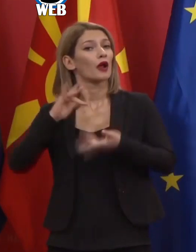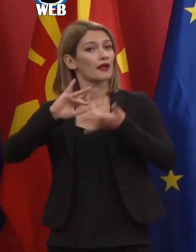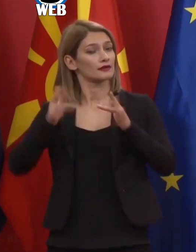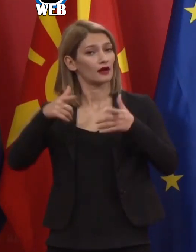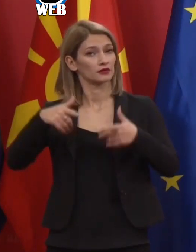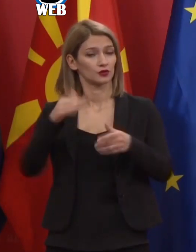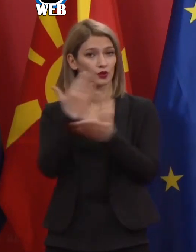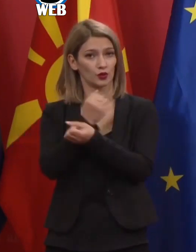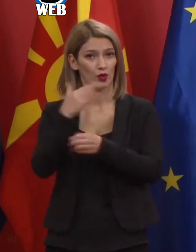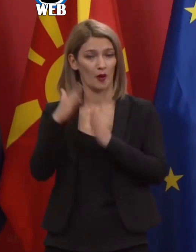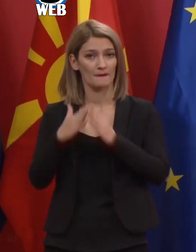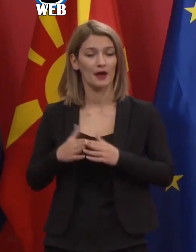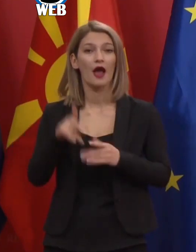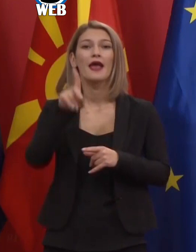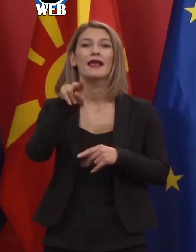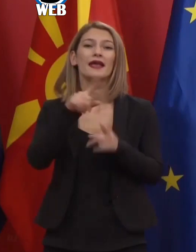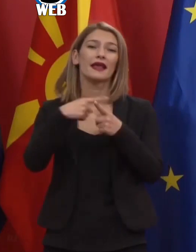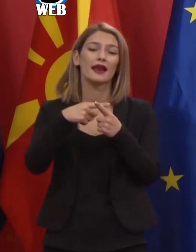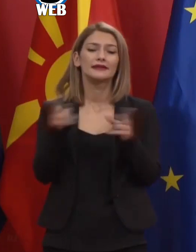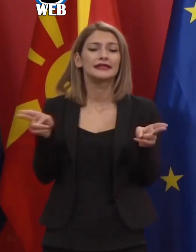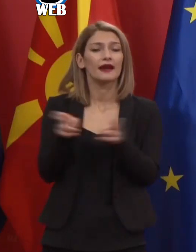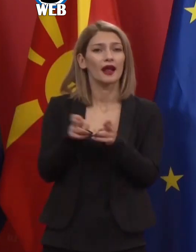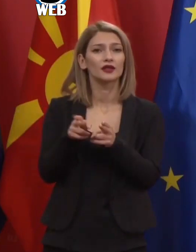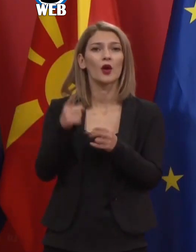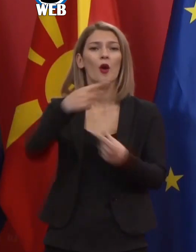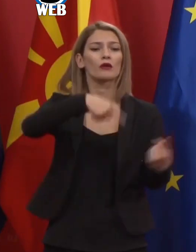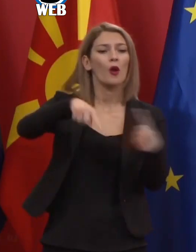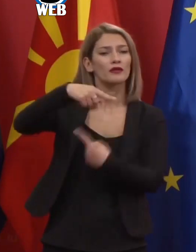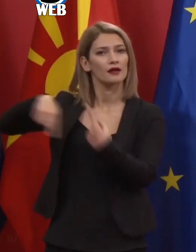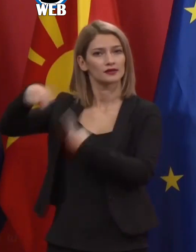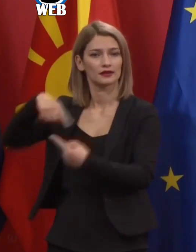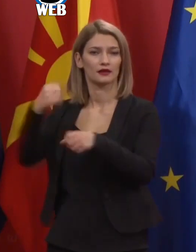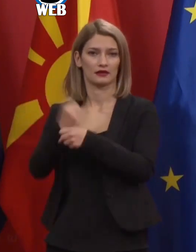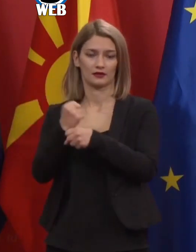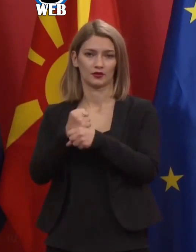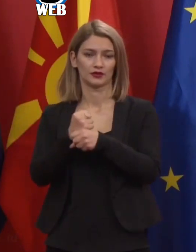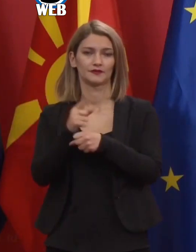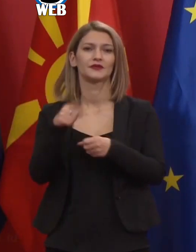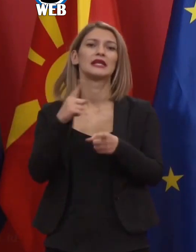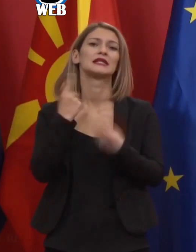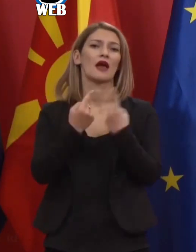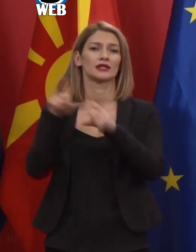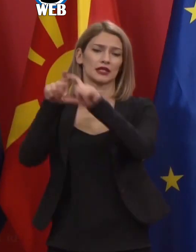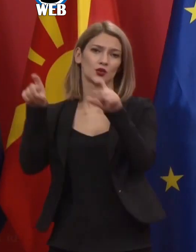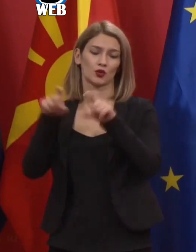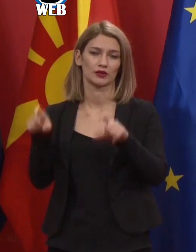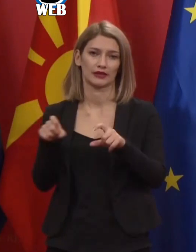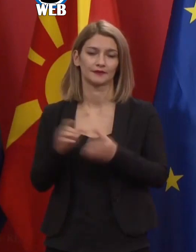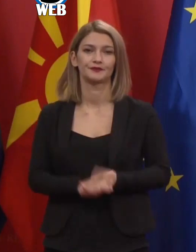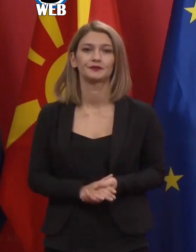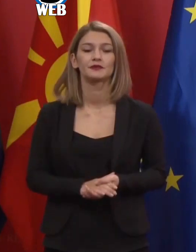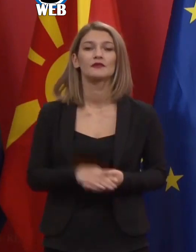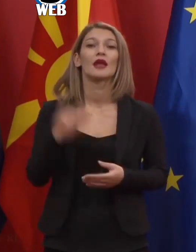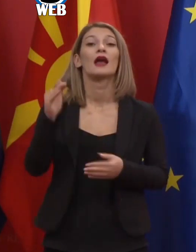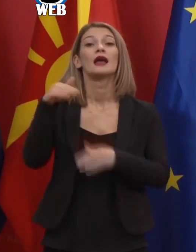пак редуцирано со систем на ротации, зависно од карактеристиките на работниот процес на институциите. На седницата